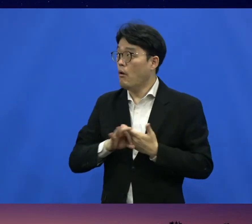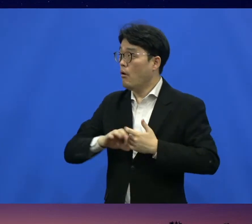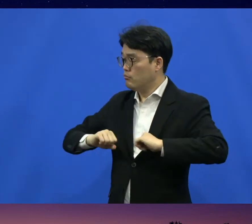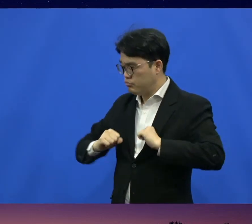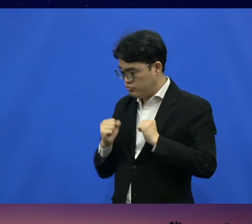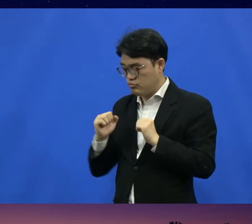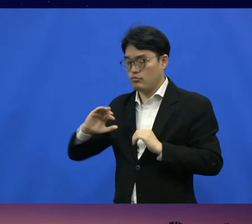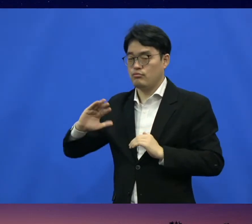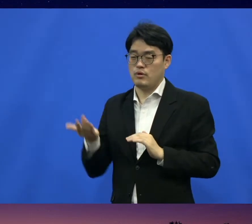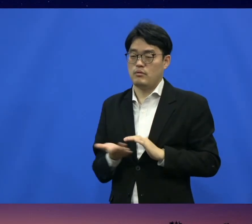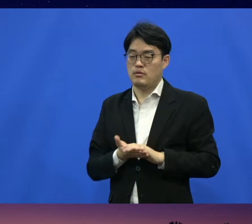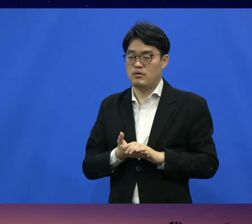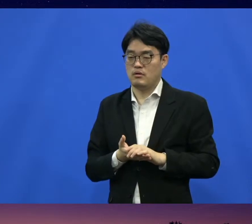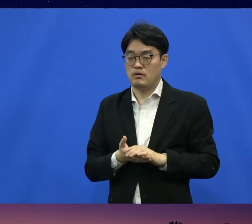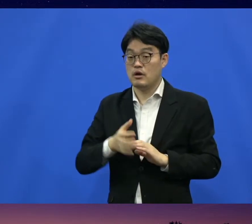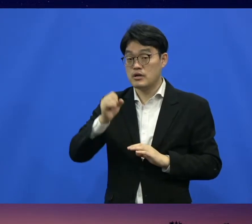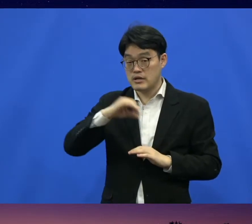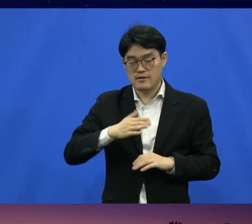열심히만 하면 되는 게 아니에요, 여러분.